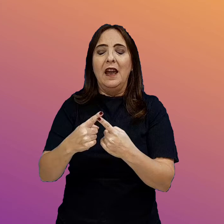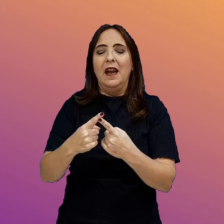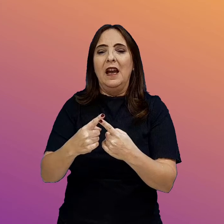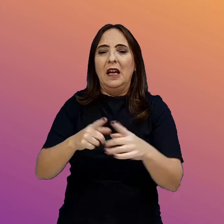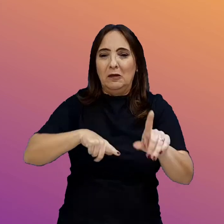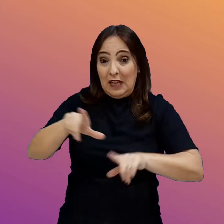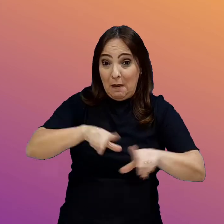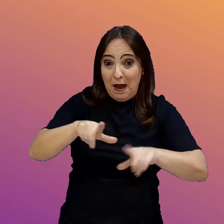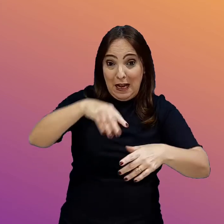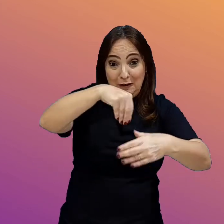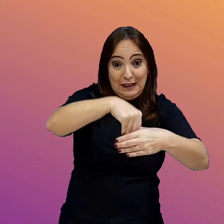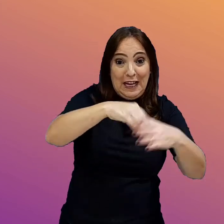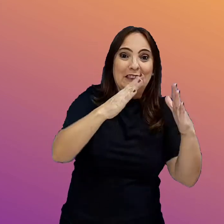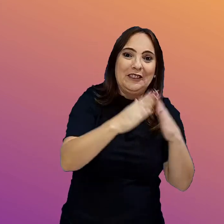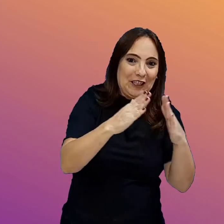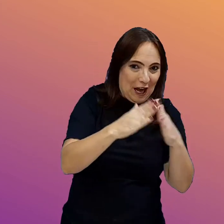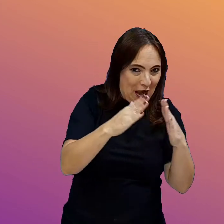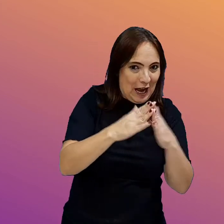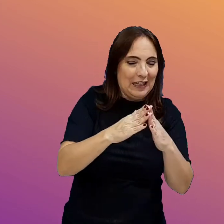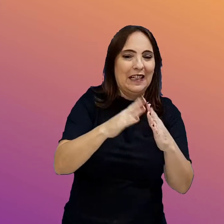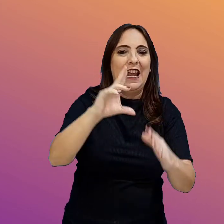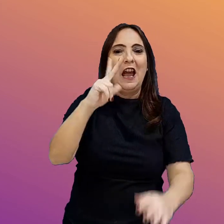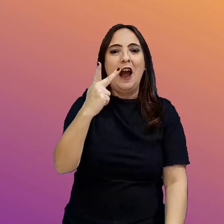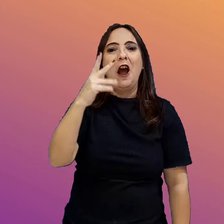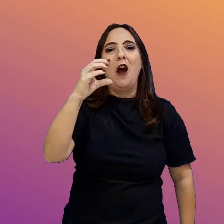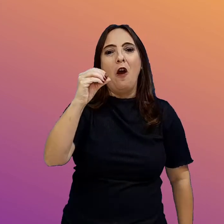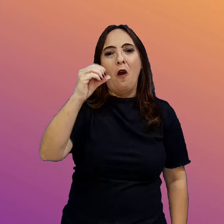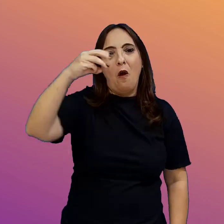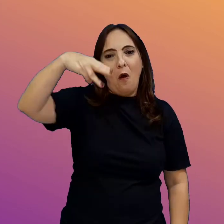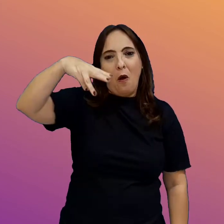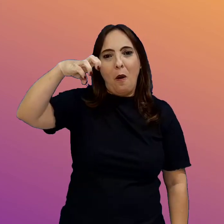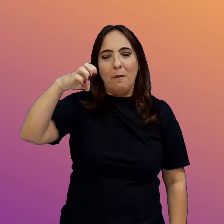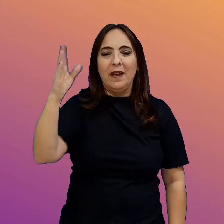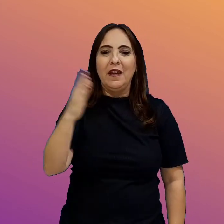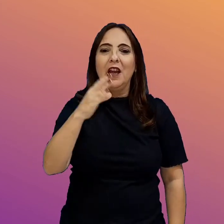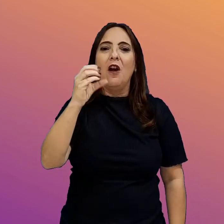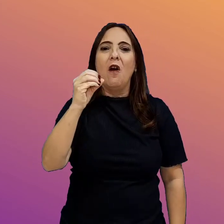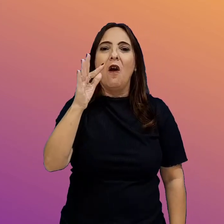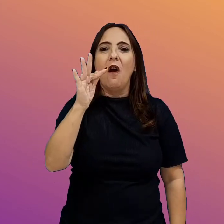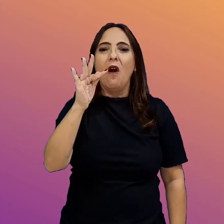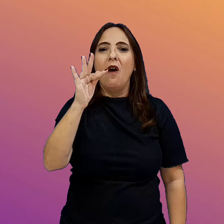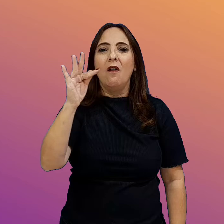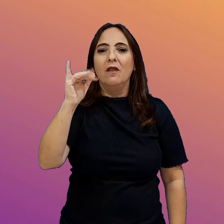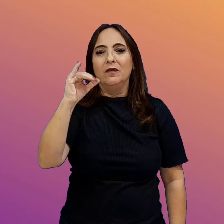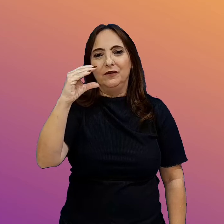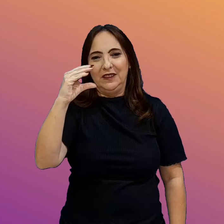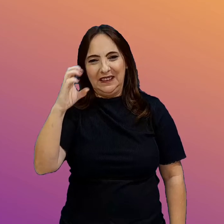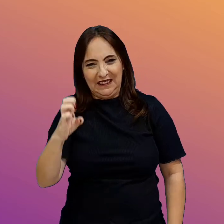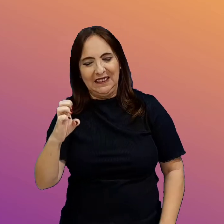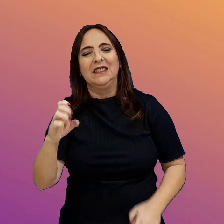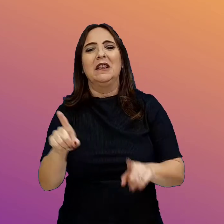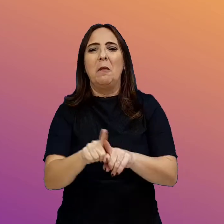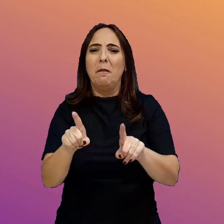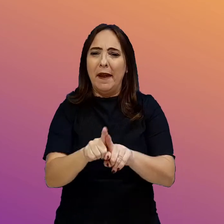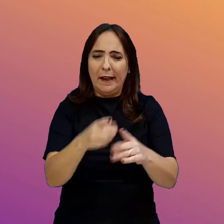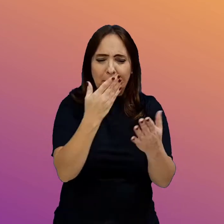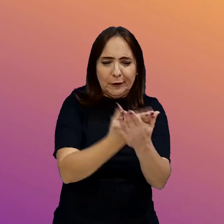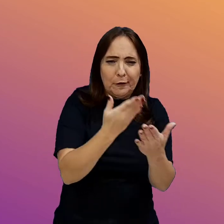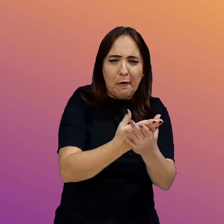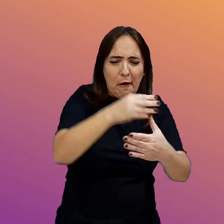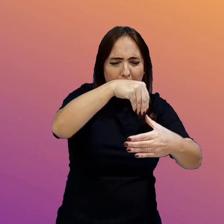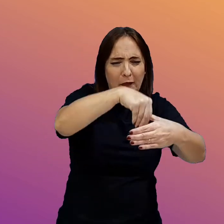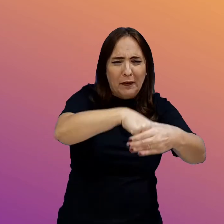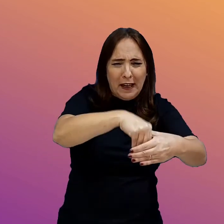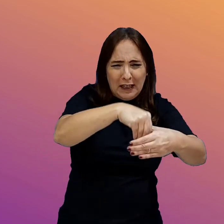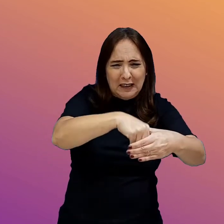gente de cabelo em pé, né? A escola também, as famílias tiveram que se reinventar nesse processo, isso causou um desgaste